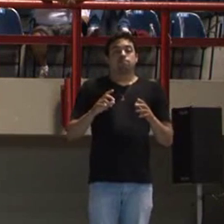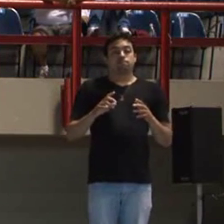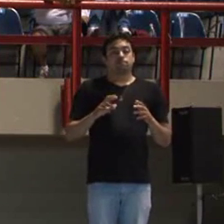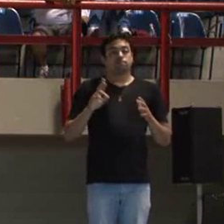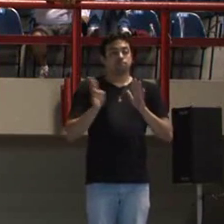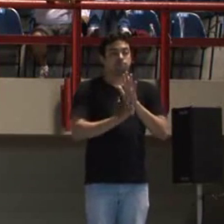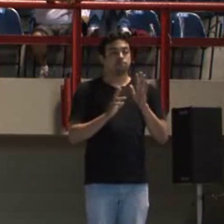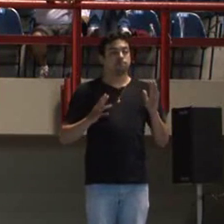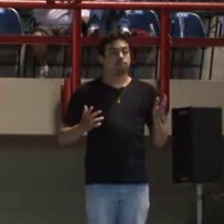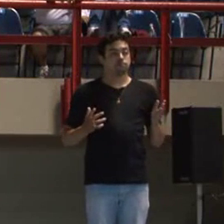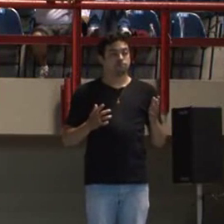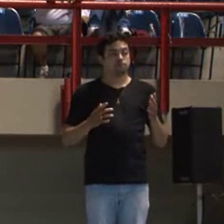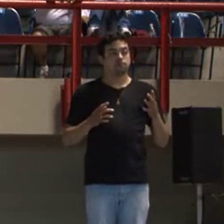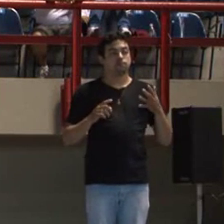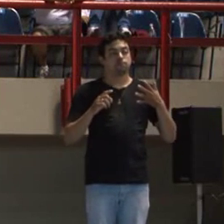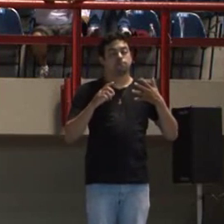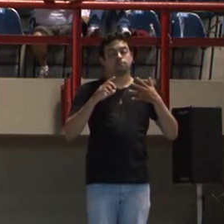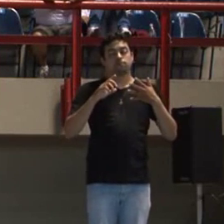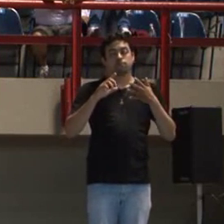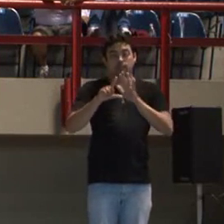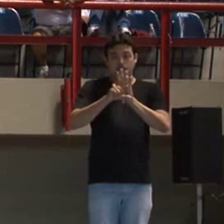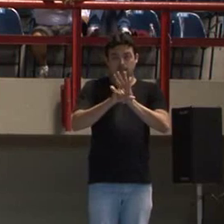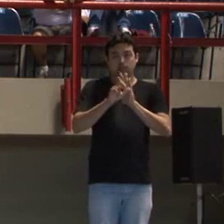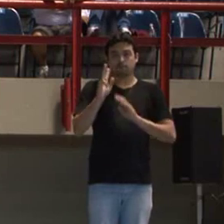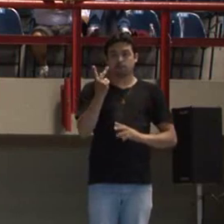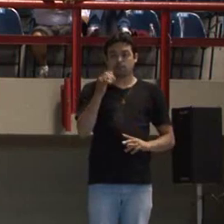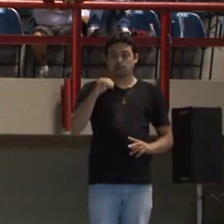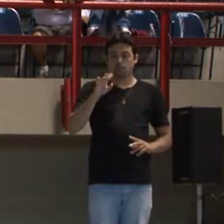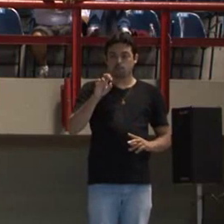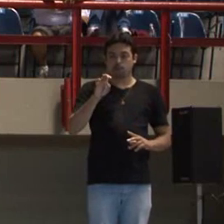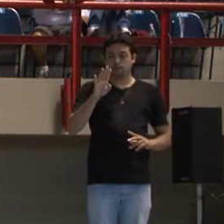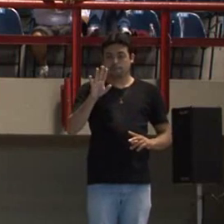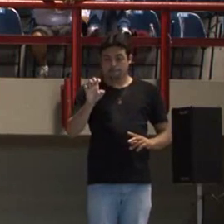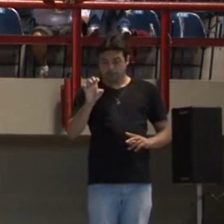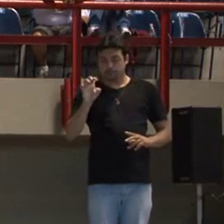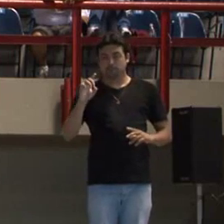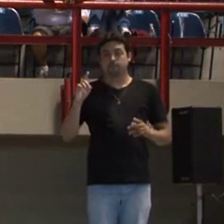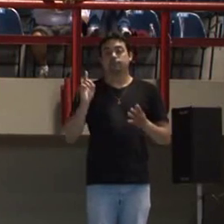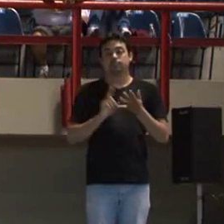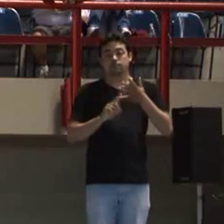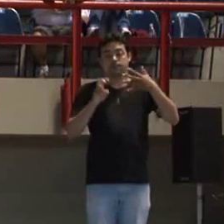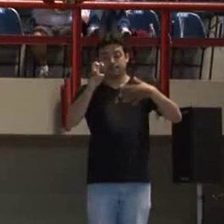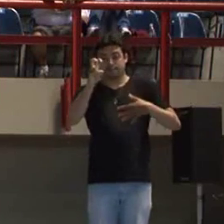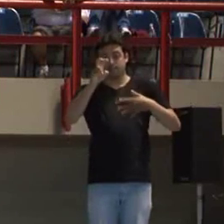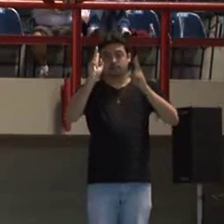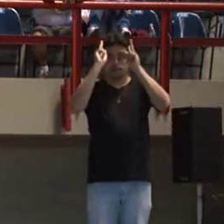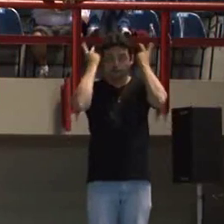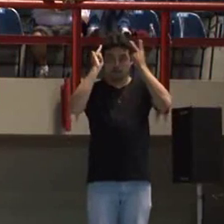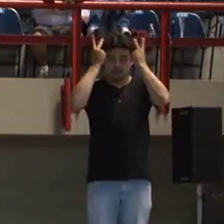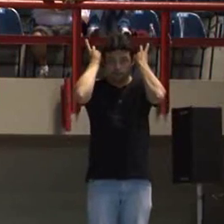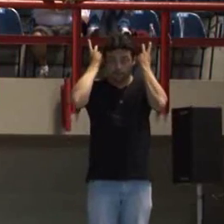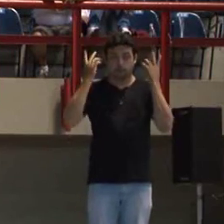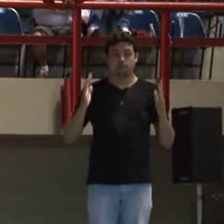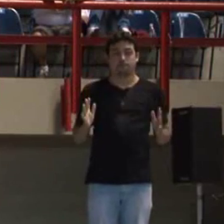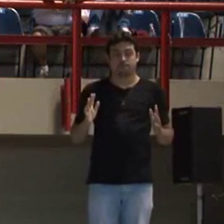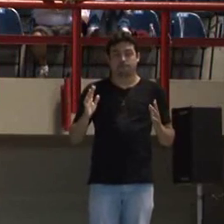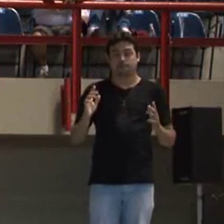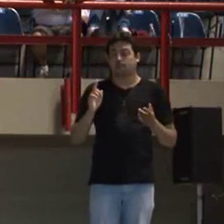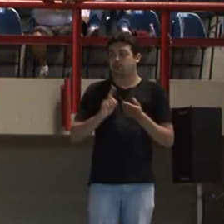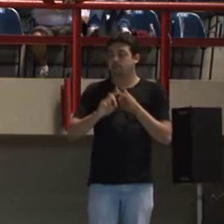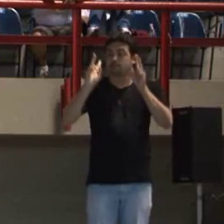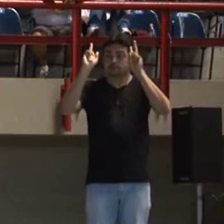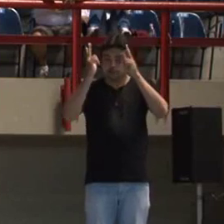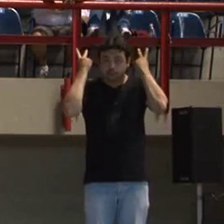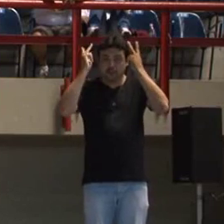de Hammurabi, tá certo? Olha uma dos hebreus aqui na quinta. Os